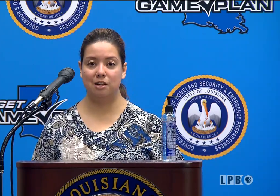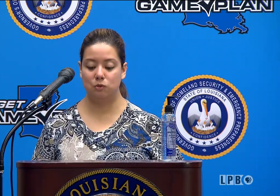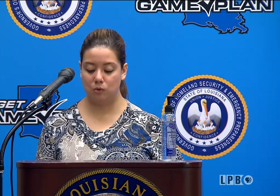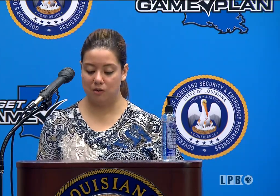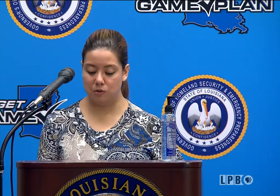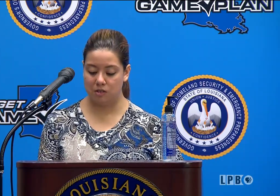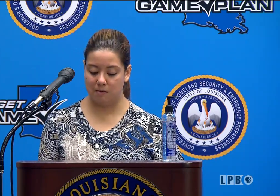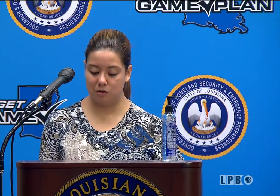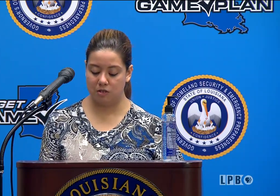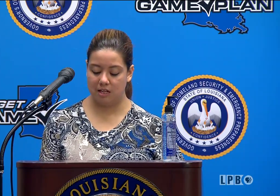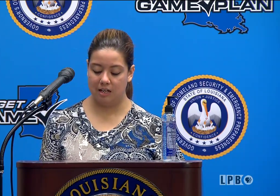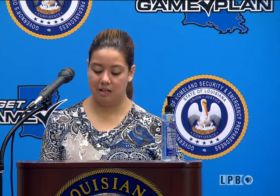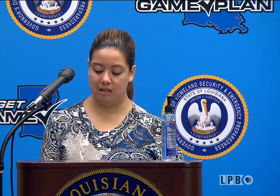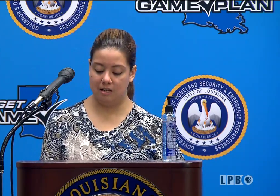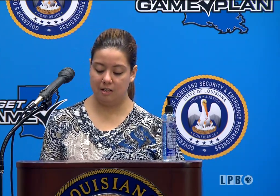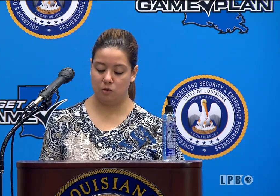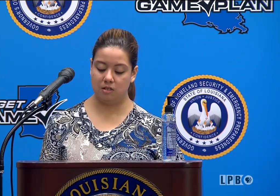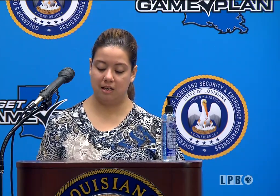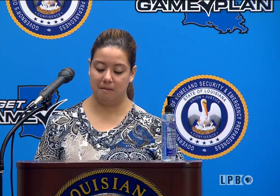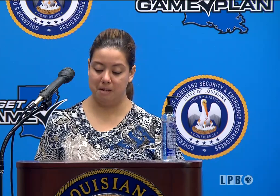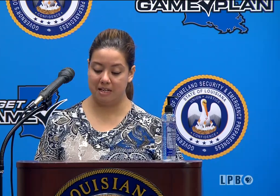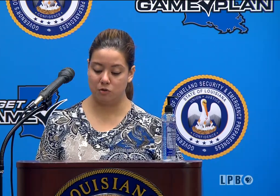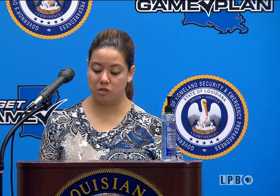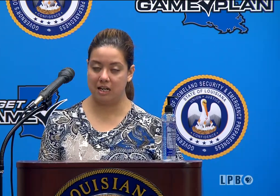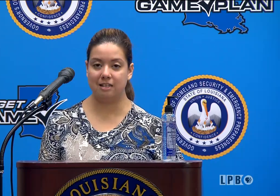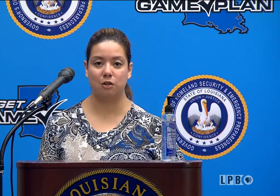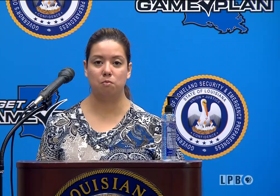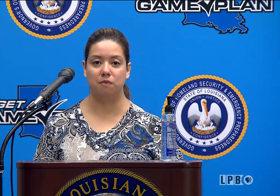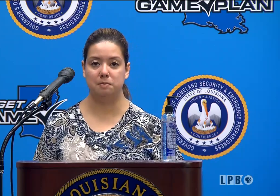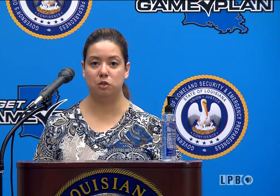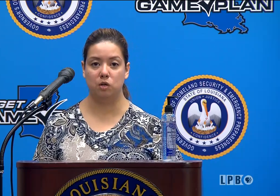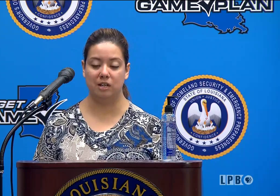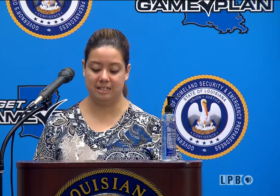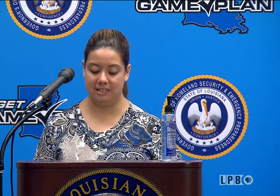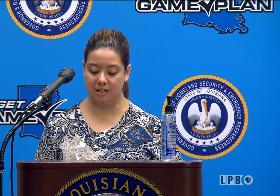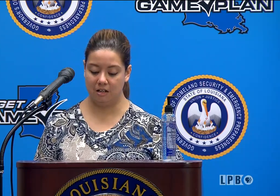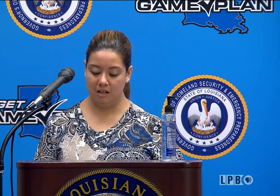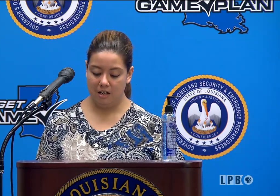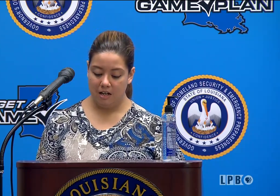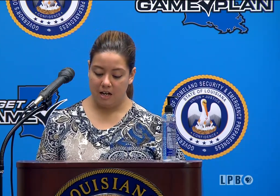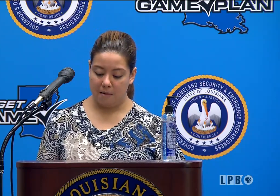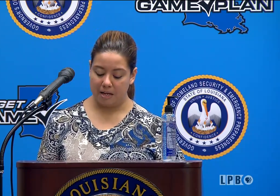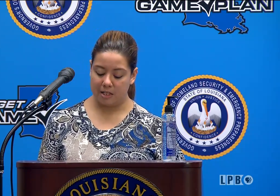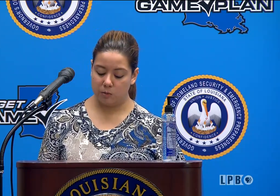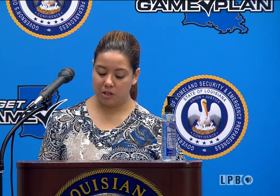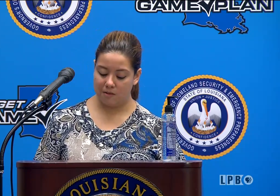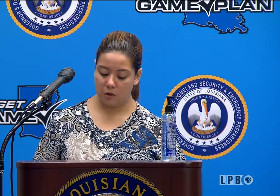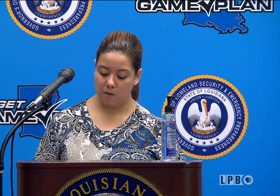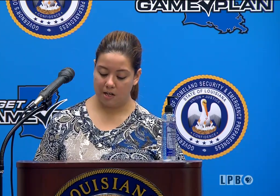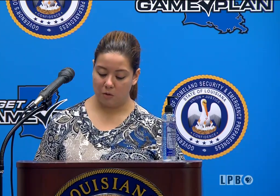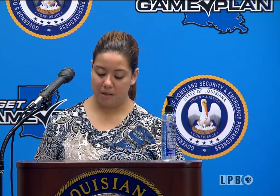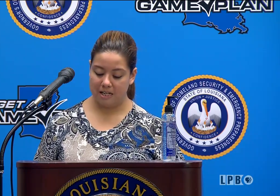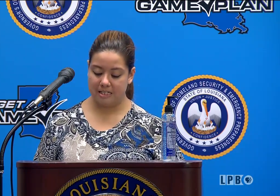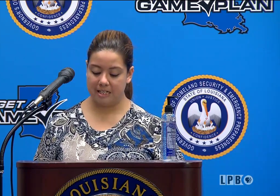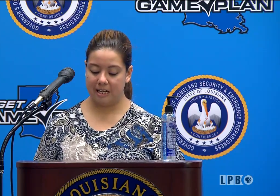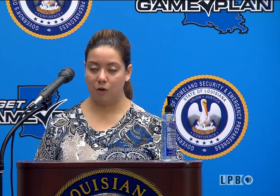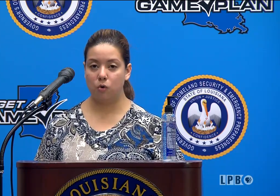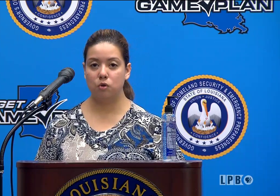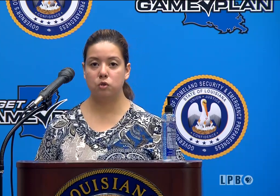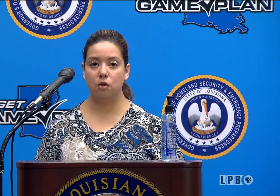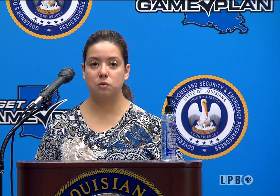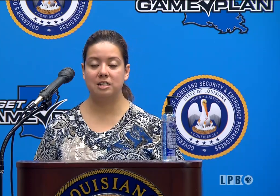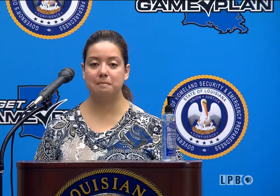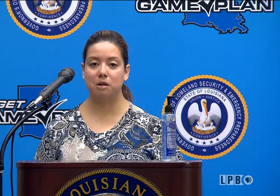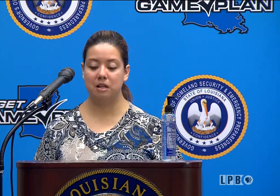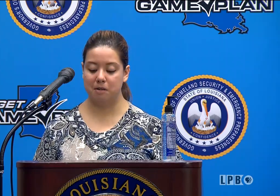pueden visitar en nuestros servicios de media social, tal como Facebook, Twitter, etcétera. Aquí sube otra vez el gobernador para decir que el